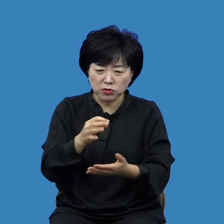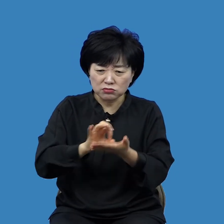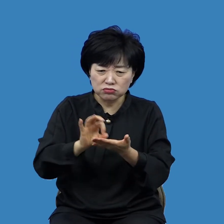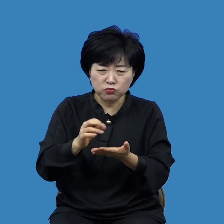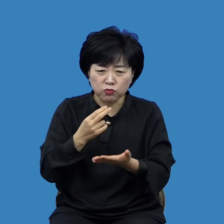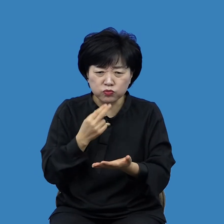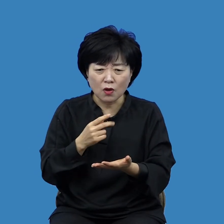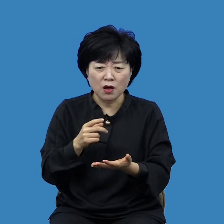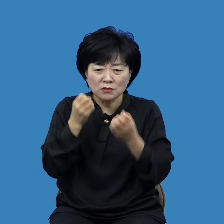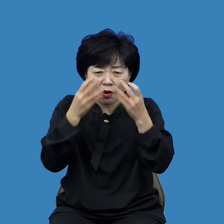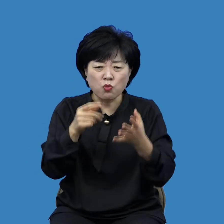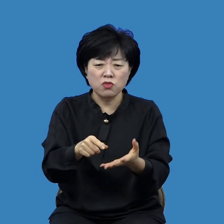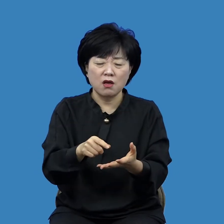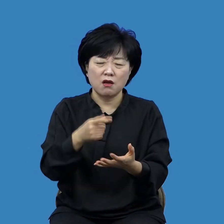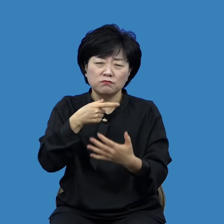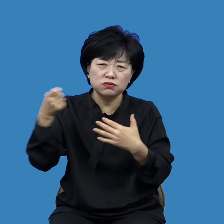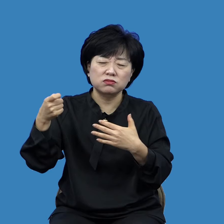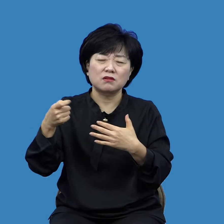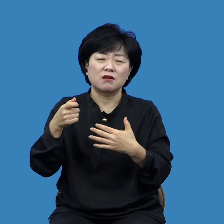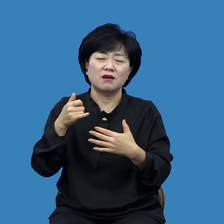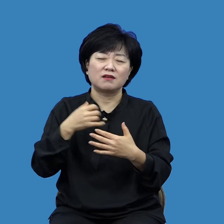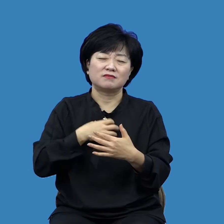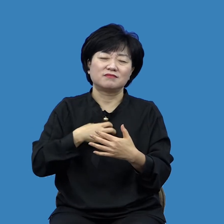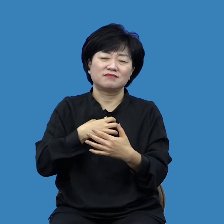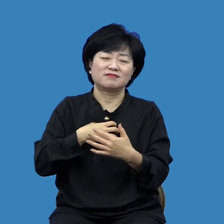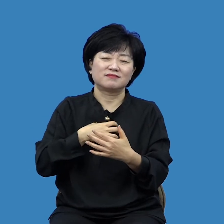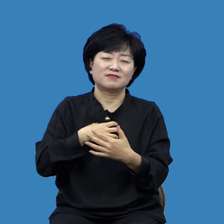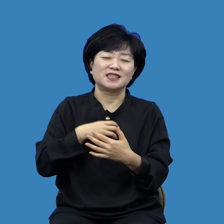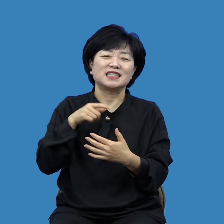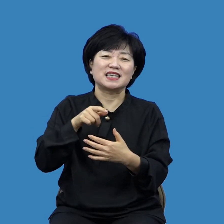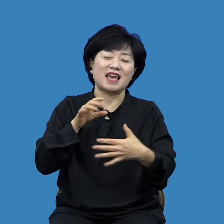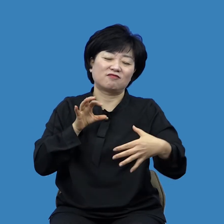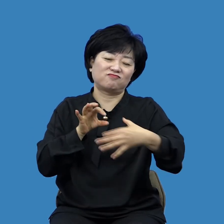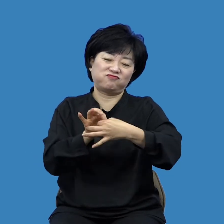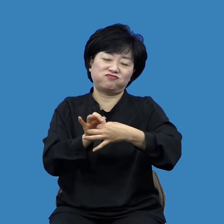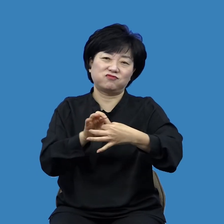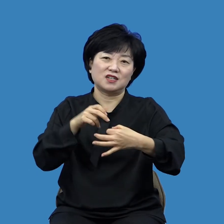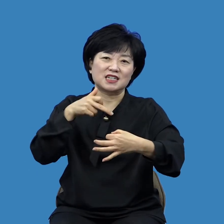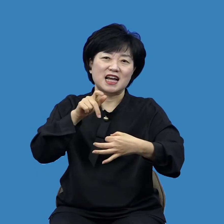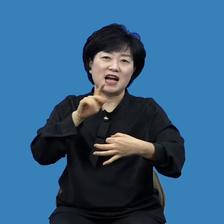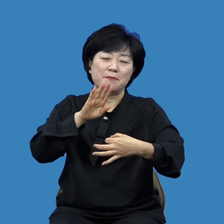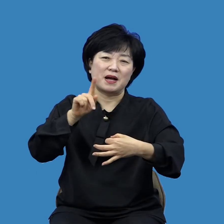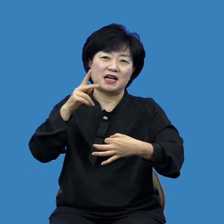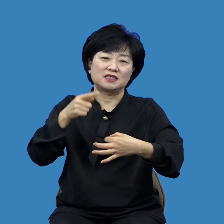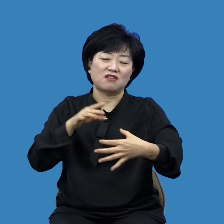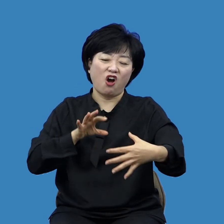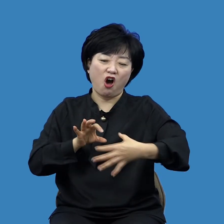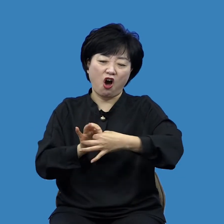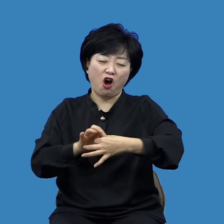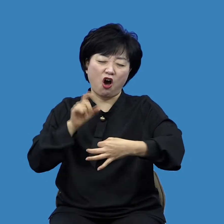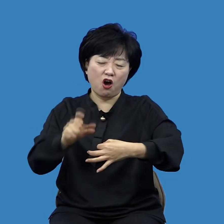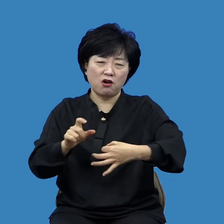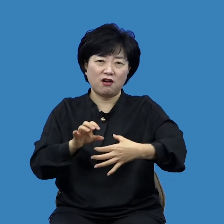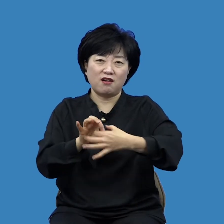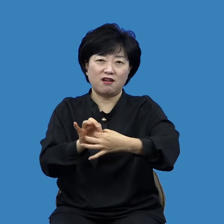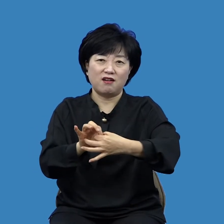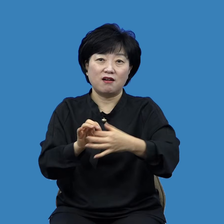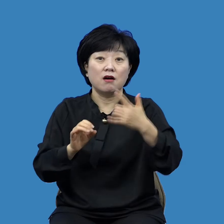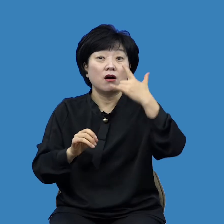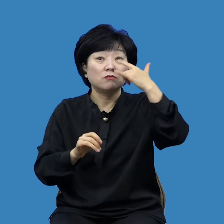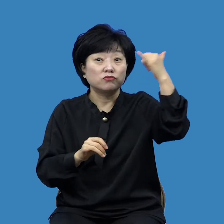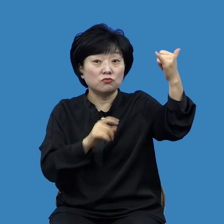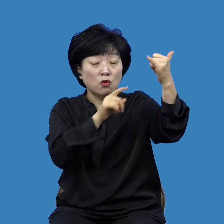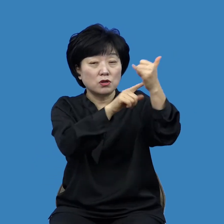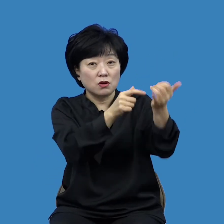이래가지고서 마음이 너무 속쓰리고 막 이런 거예요. 자, 이게 뭐야? 카바드 하는 거지. 카바드. 내 부모를 공경하라 그랬을 때 부모를